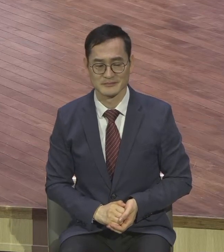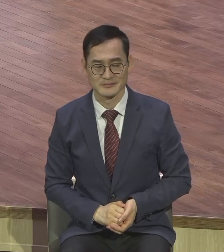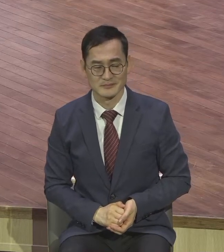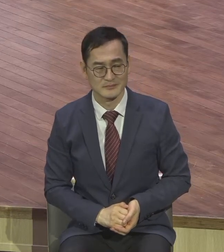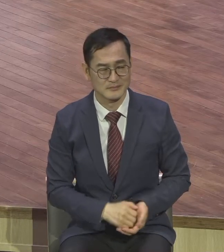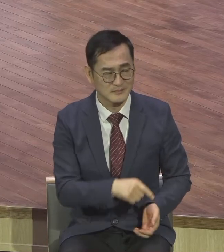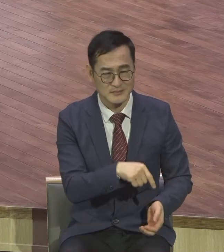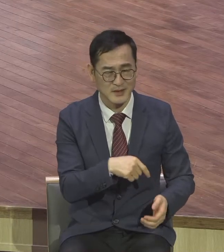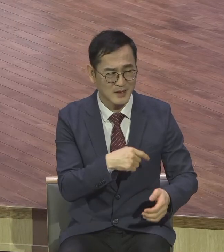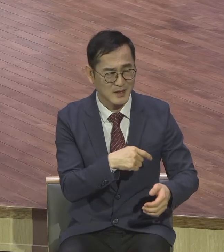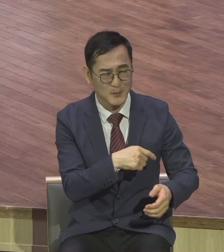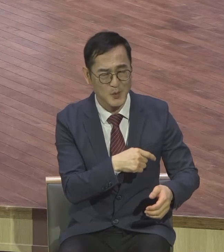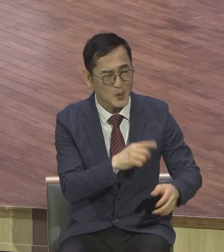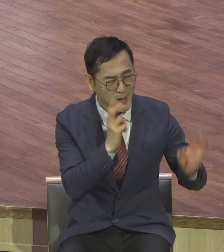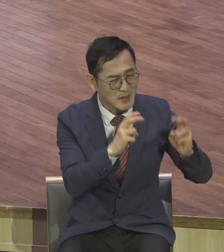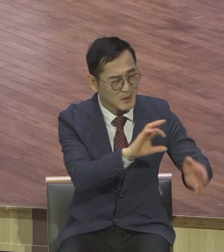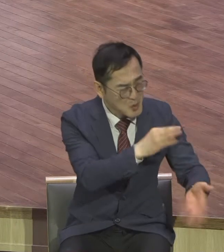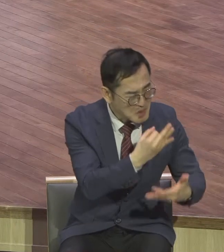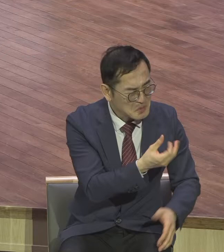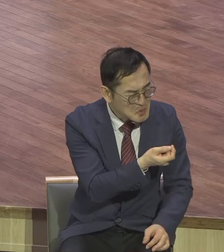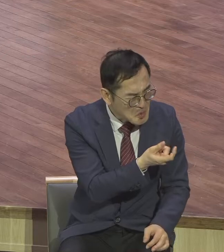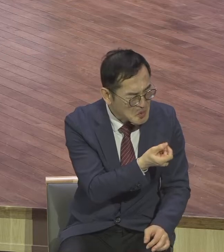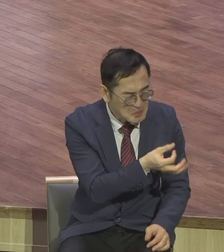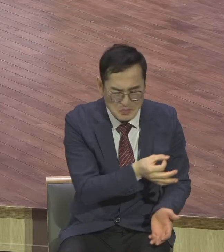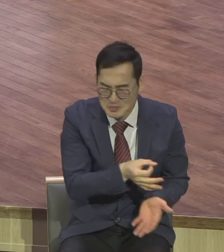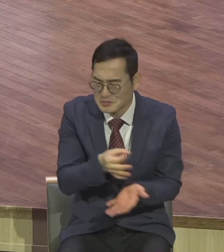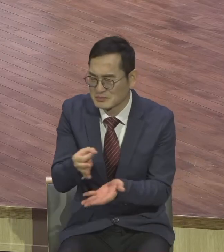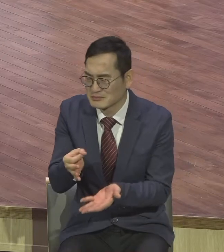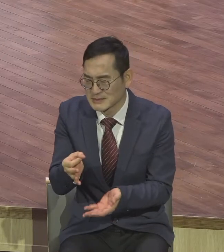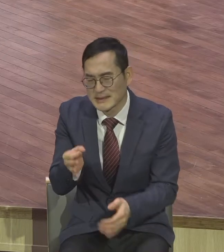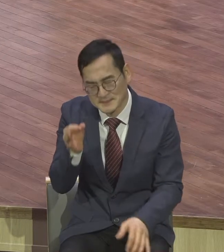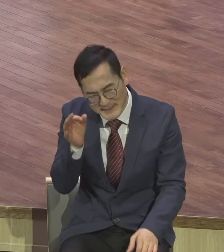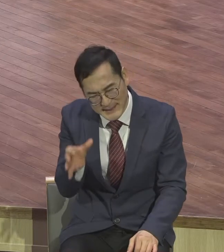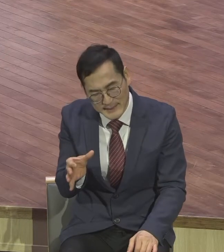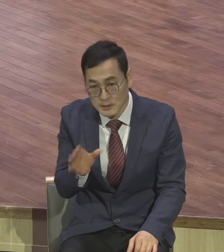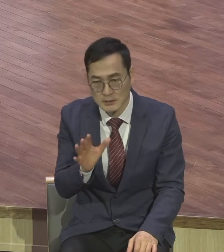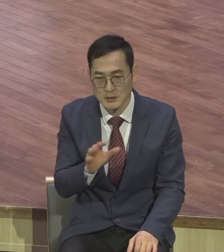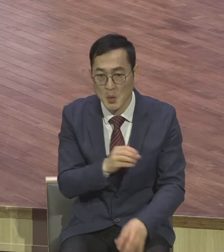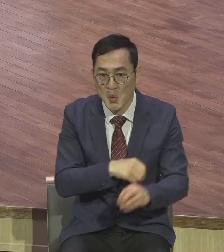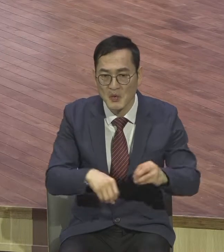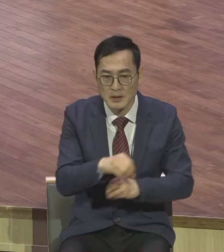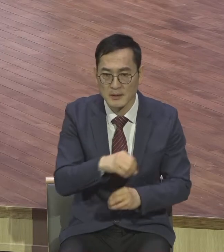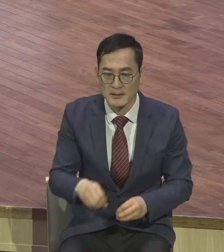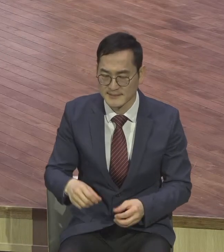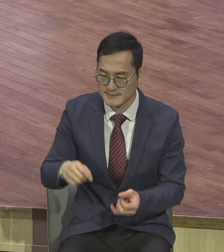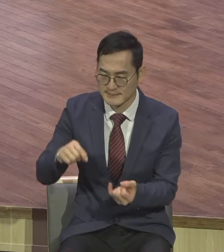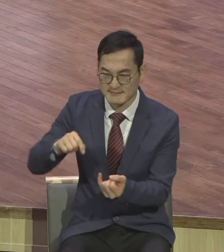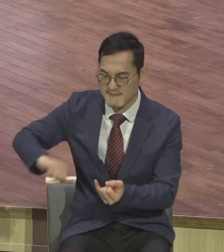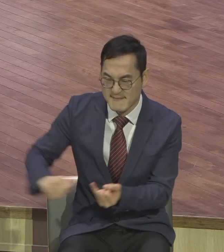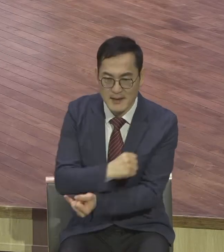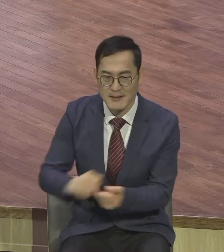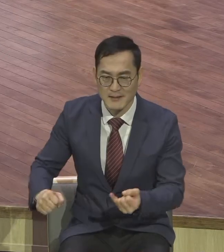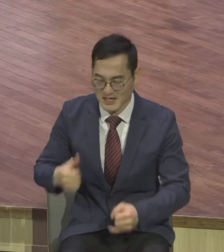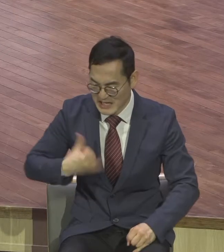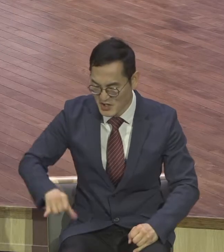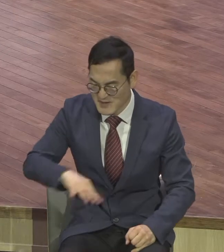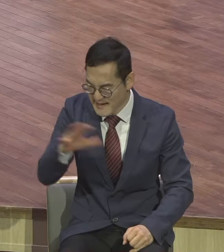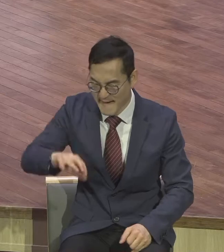받지도 못하면서 생활을 얼마 못 주면서도 밖에서 빌빌하면서 집에 오면 막 마누라 자식 다 때리잡아